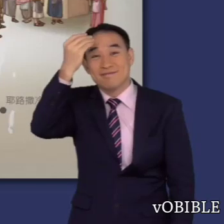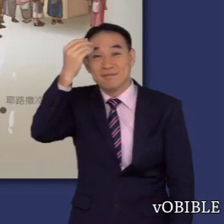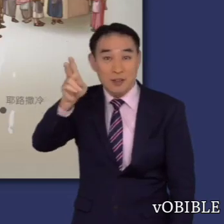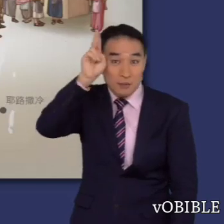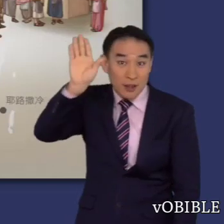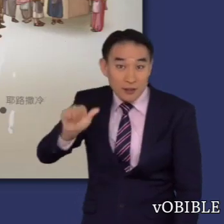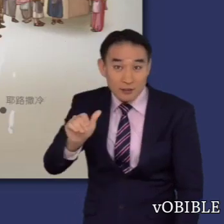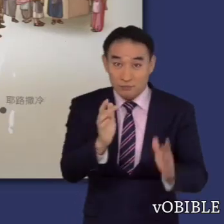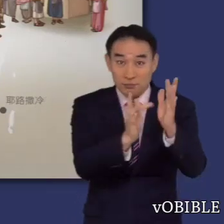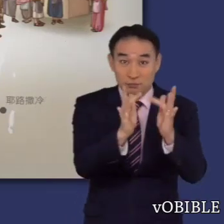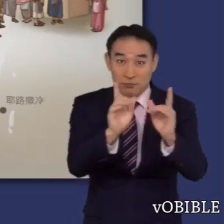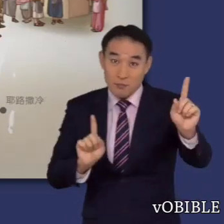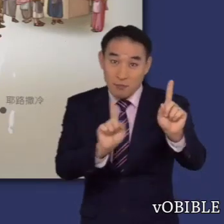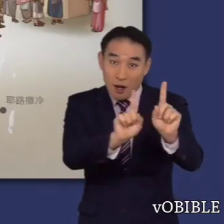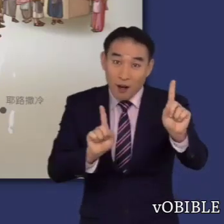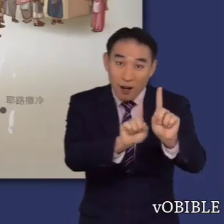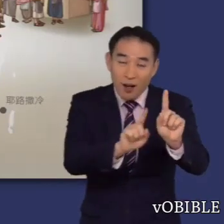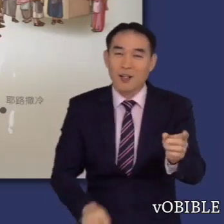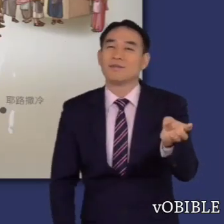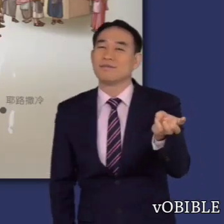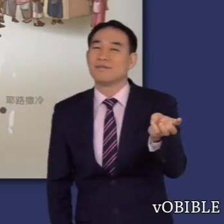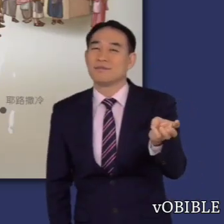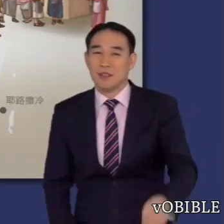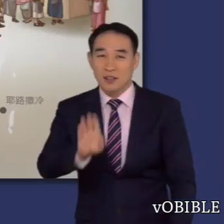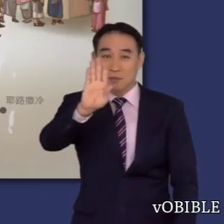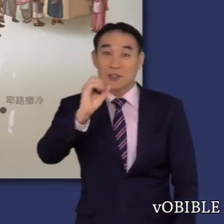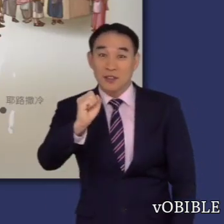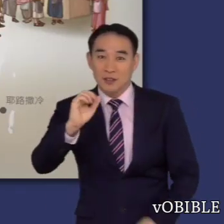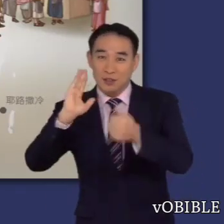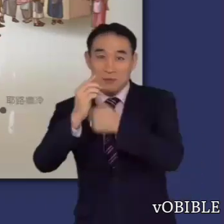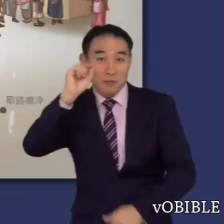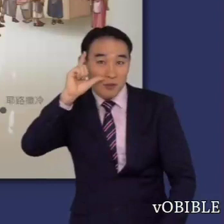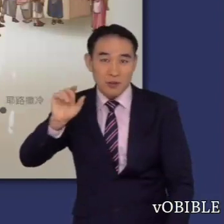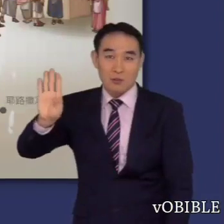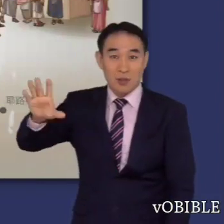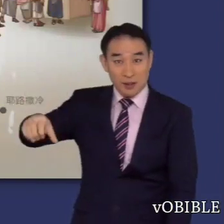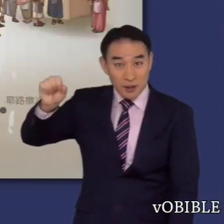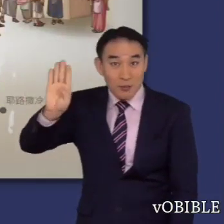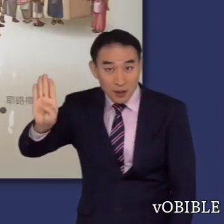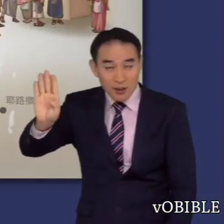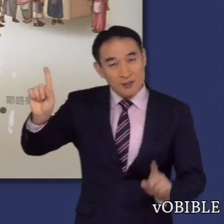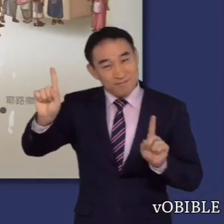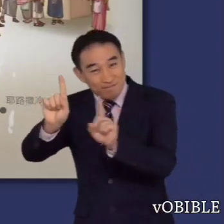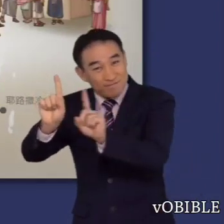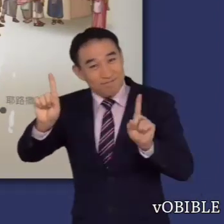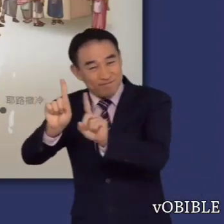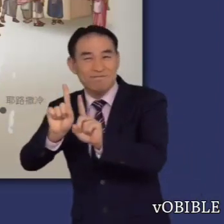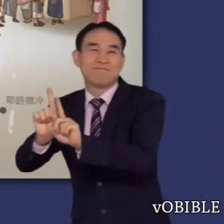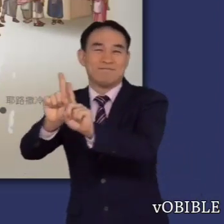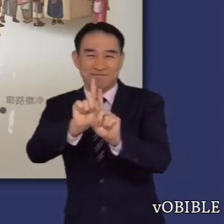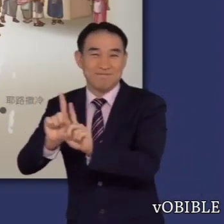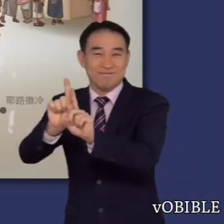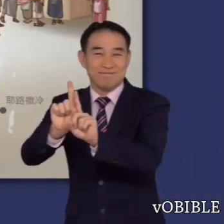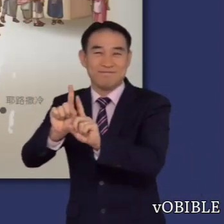虽然马可没有太多机会跟在耶稣身边，但他经常跟其他使徒来往，像是彼得、